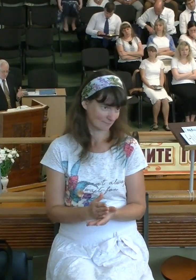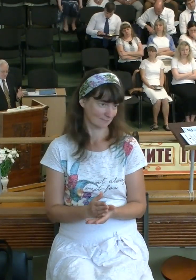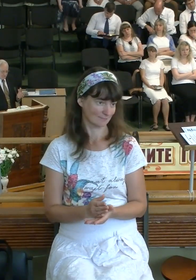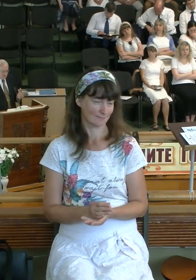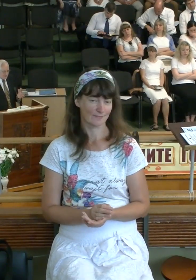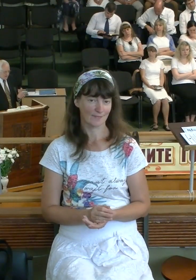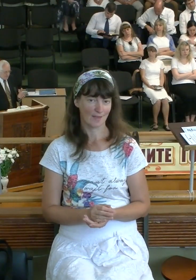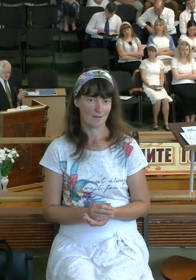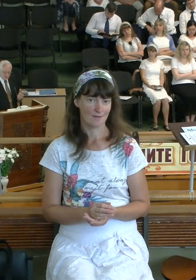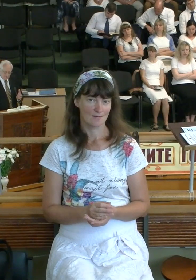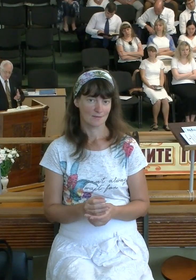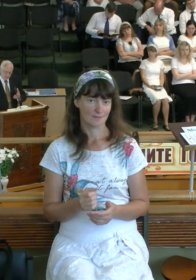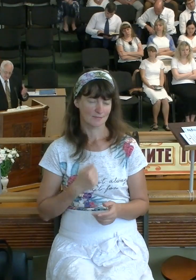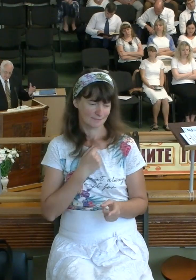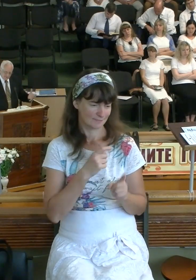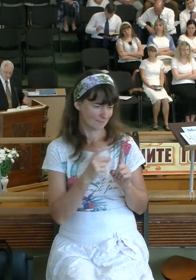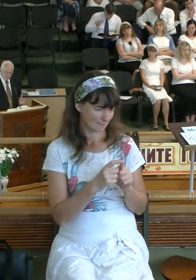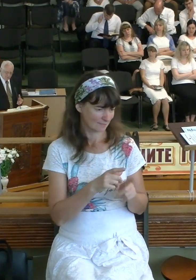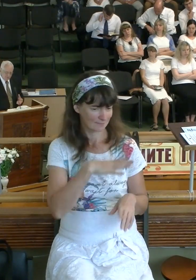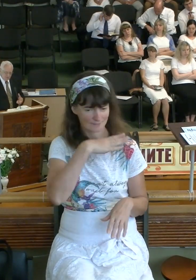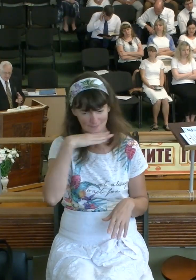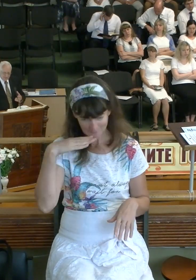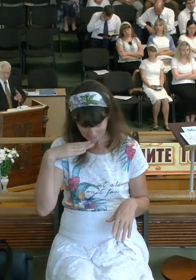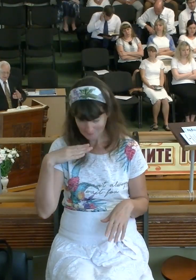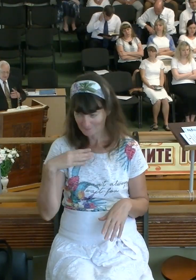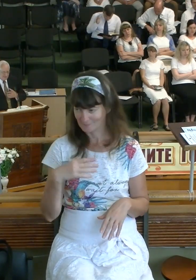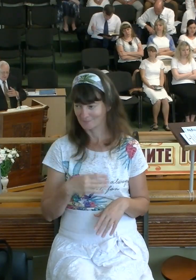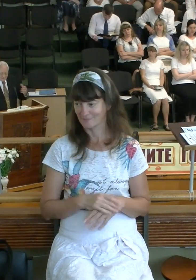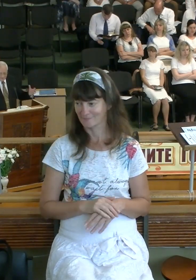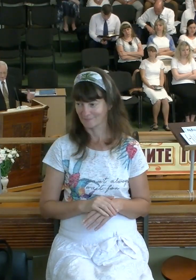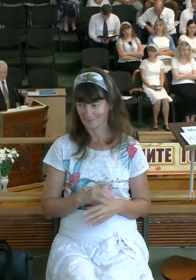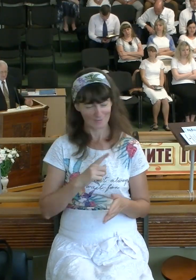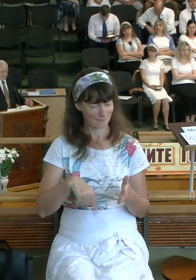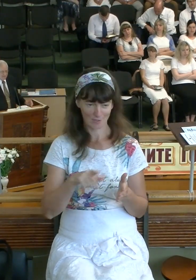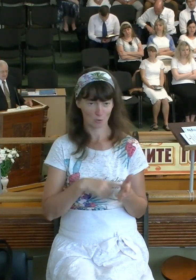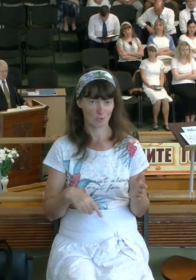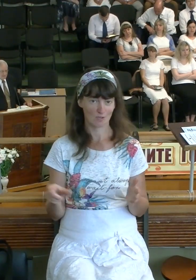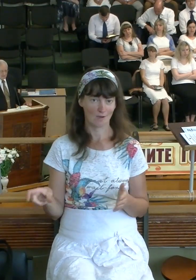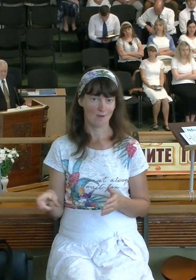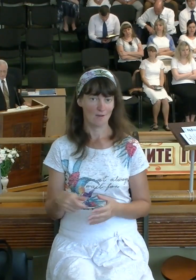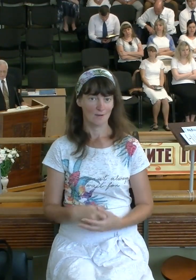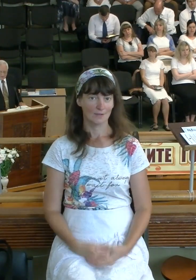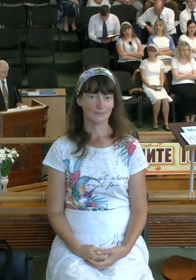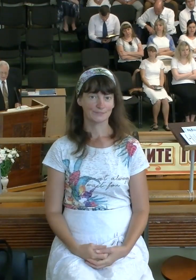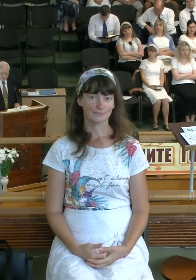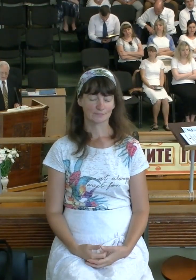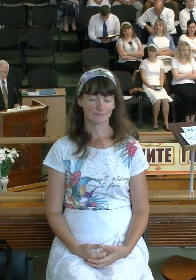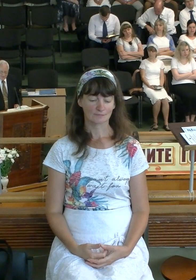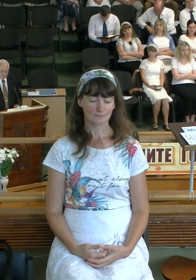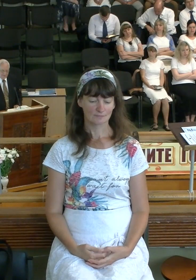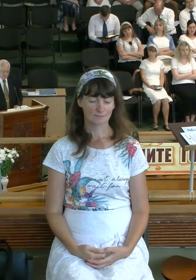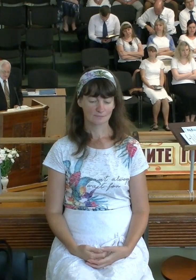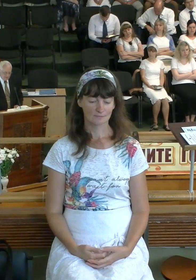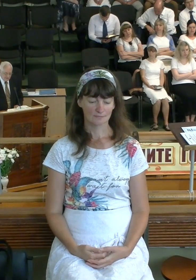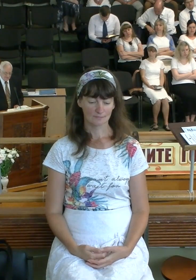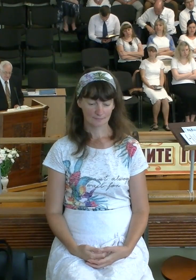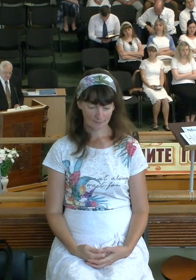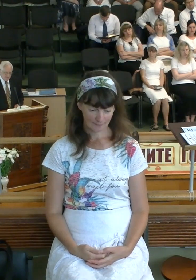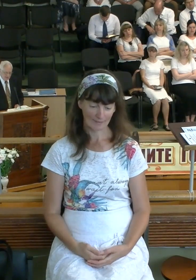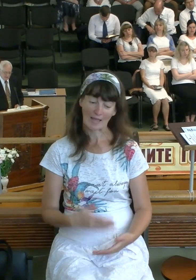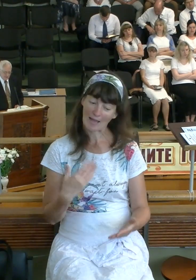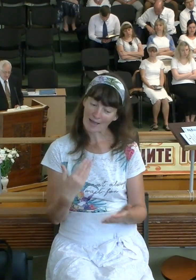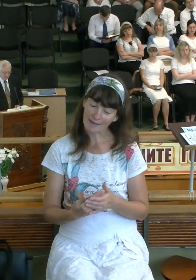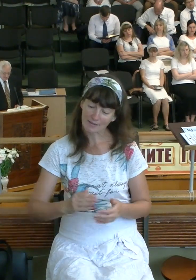неверующими. Некоторые пришли в возраст к Господу, некоторые, не все имели счастье вырасти в